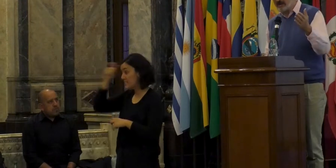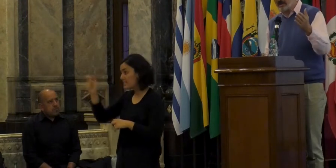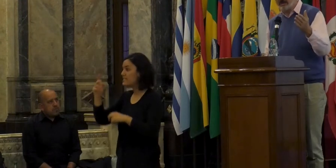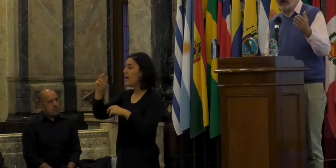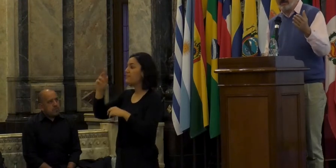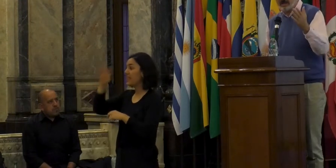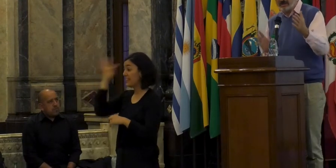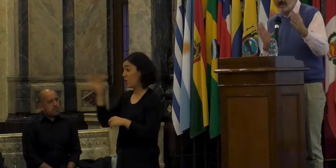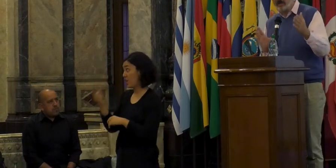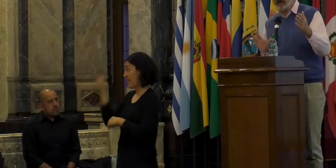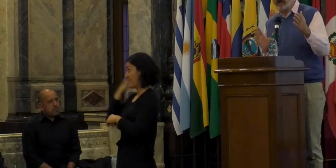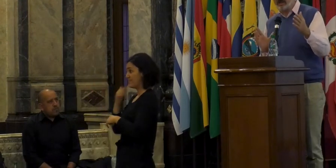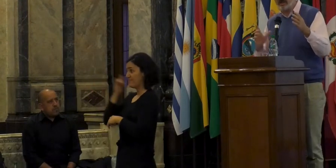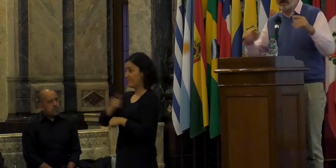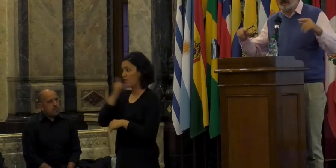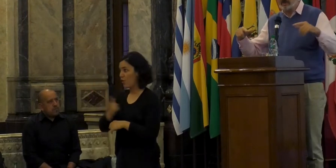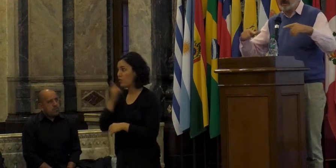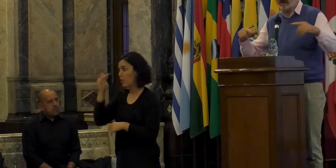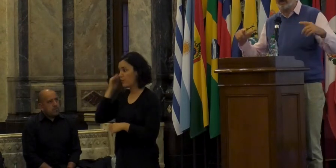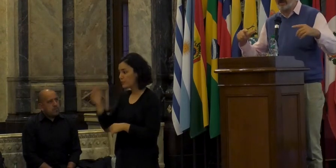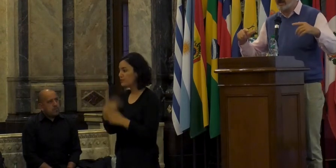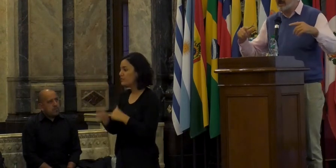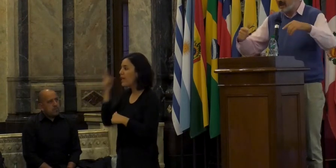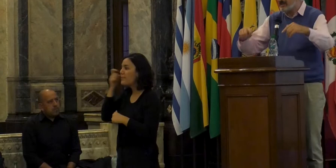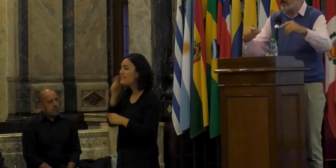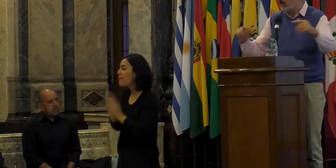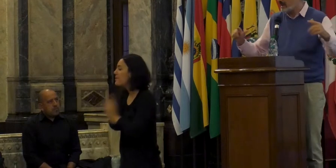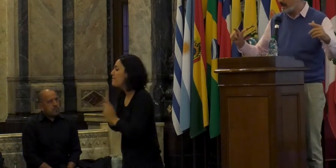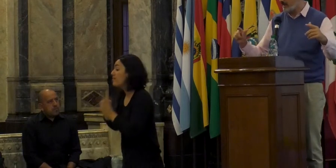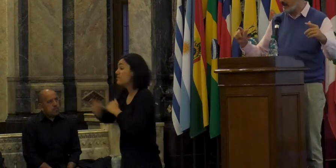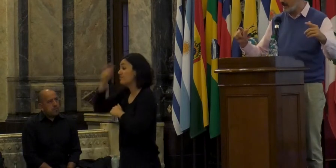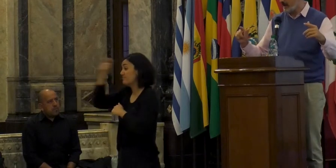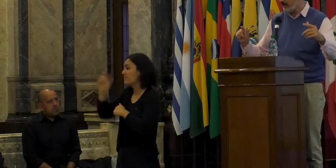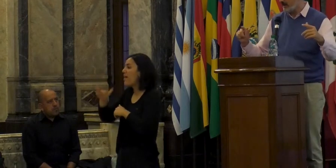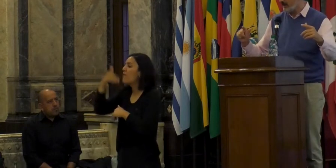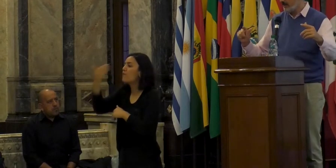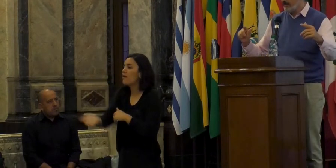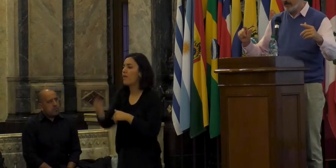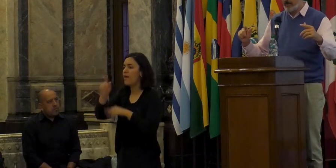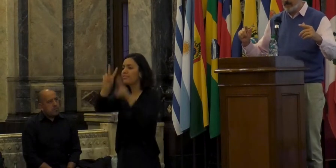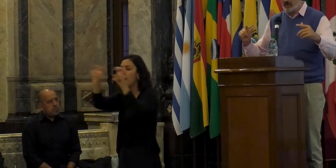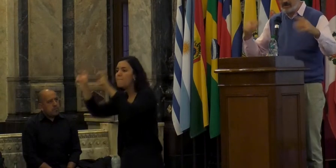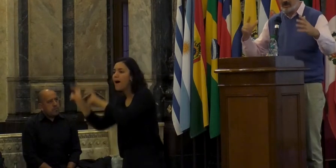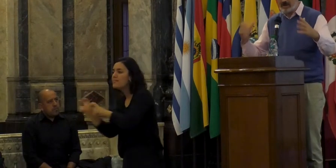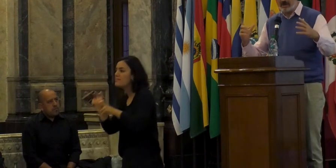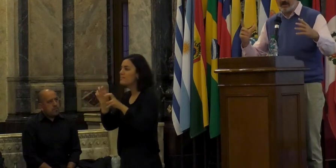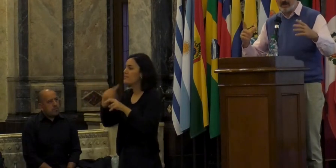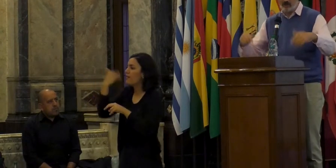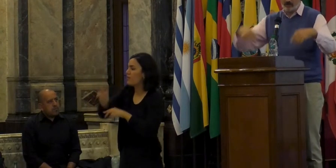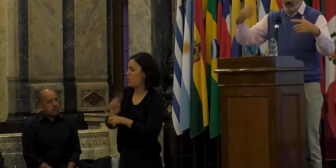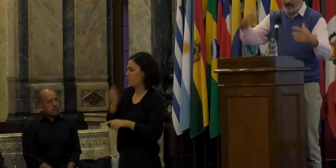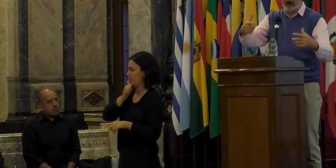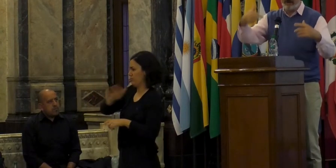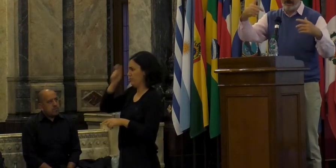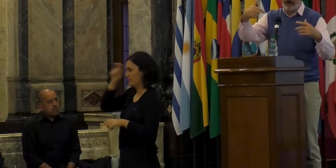Francisco ayer, vienen de esa misma experiencia. Es decir, tenemos que estudiar la ciencia desde fuera de la ciencia. No es historia de la ciencia.